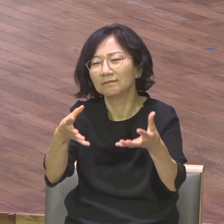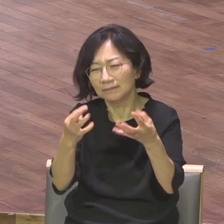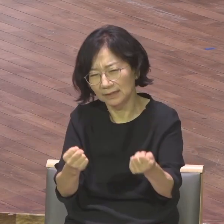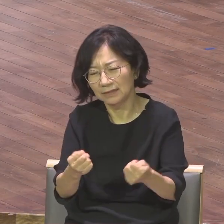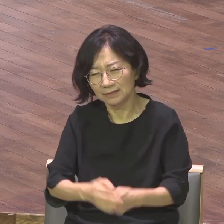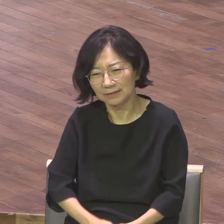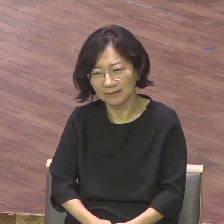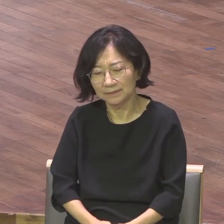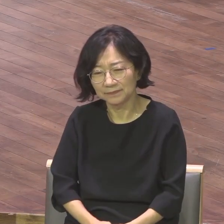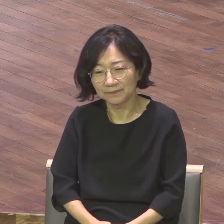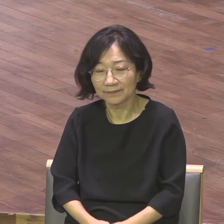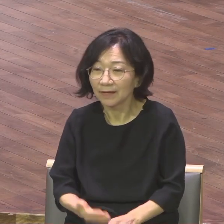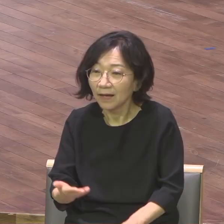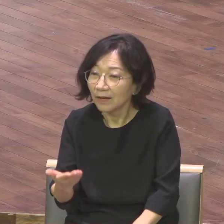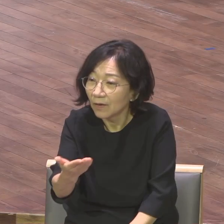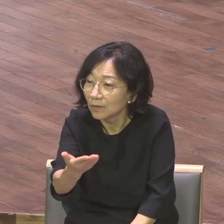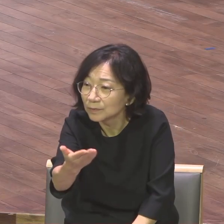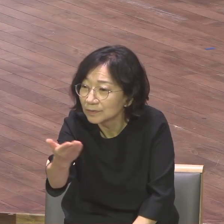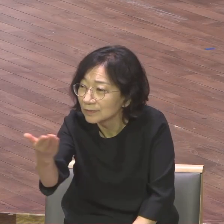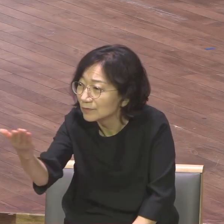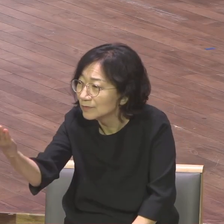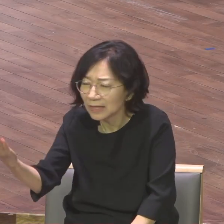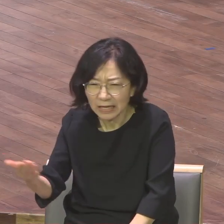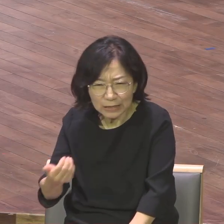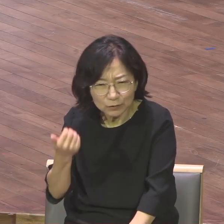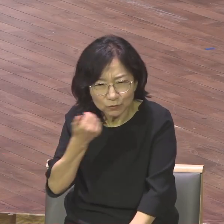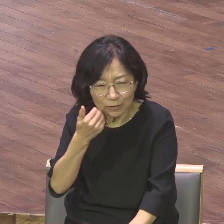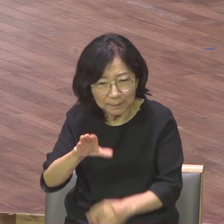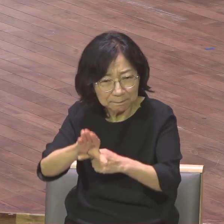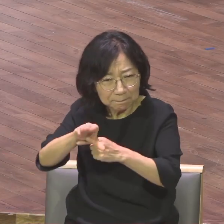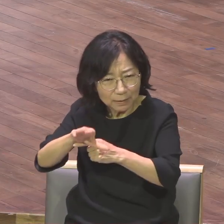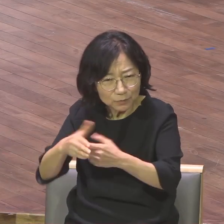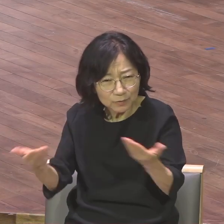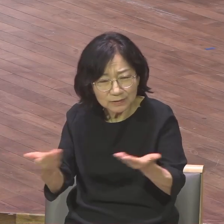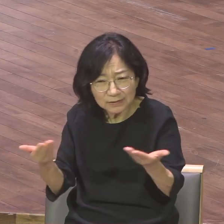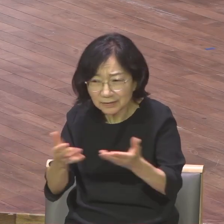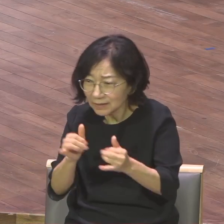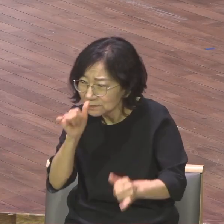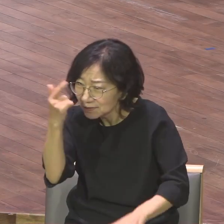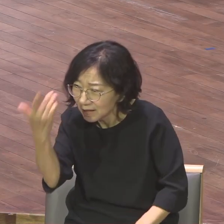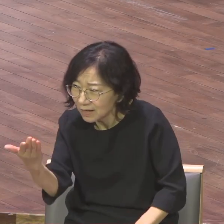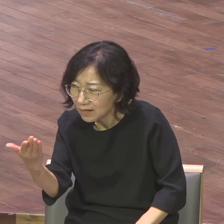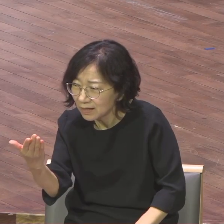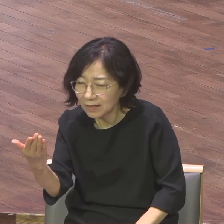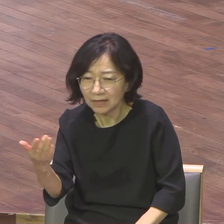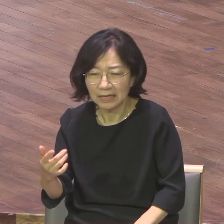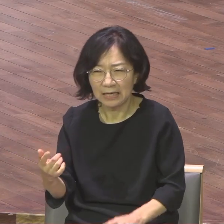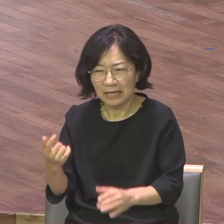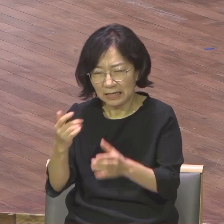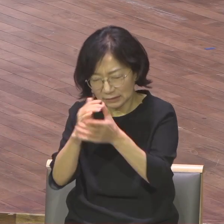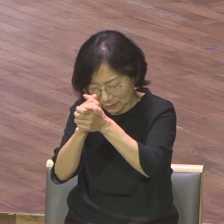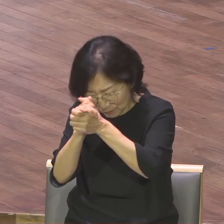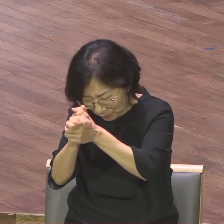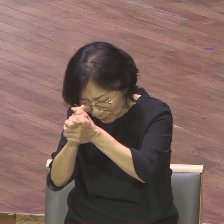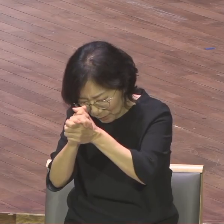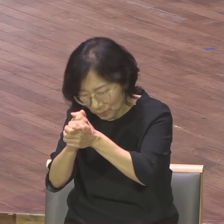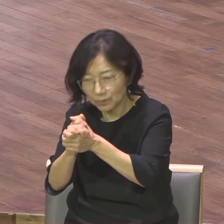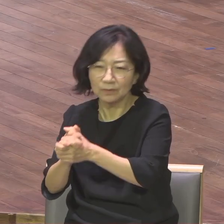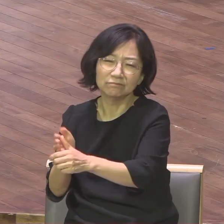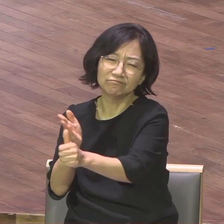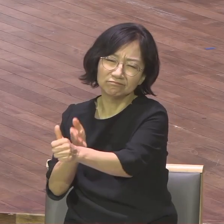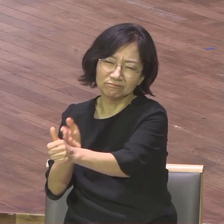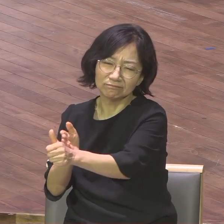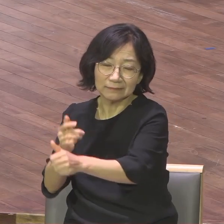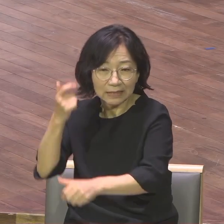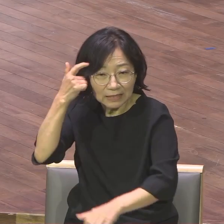여러분 중에서 혹시 방송 분야에 이게 종사하는 분들이 있으면요, 좀 더 집중 기도하시고 영적 흐름을 바꿀